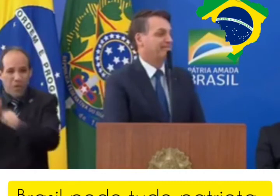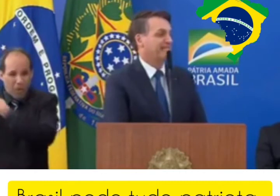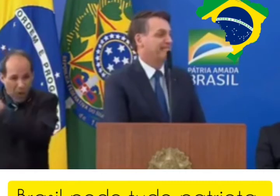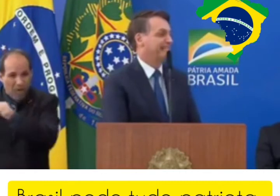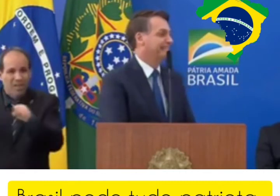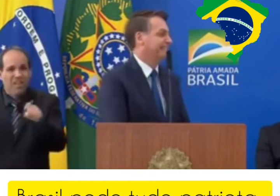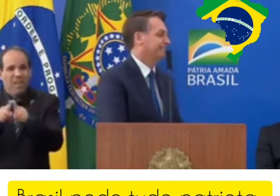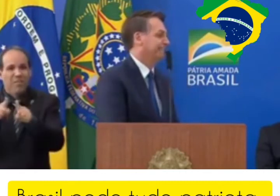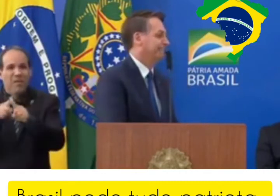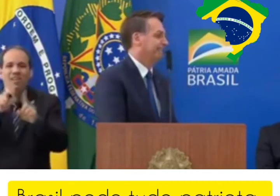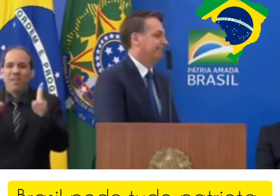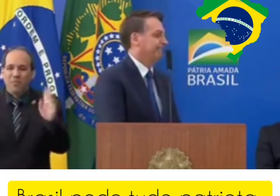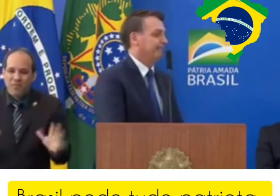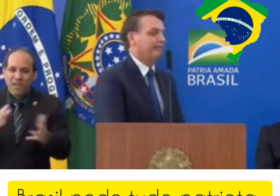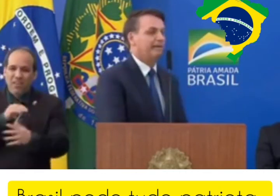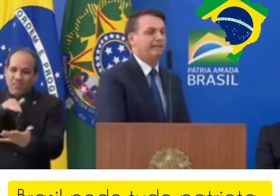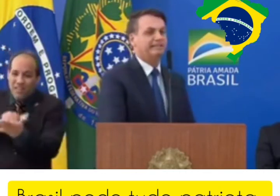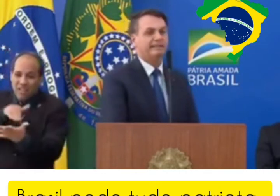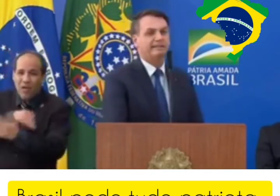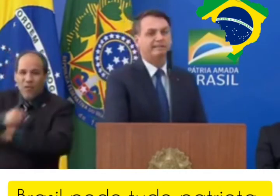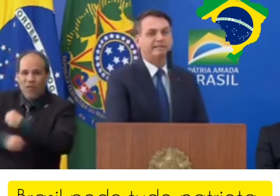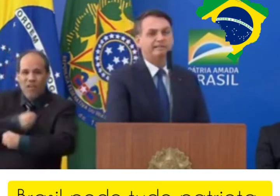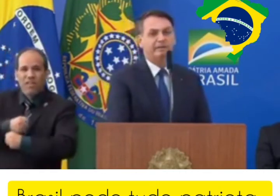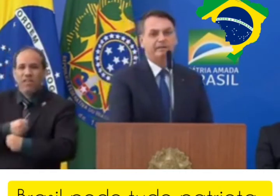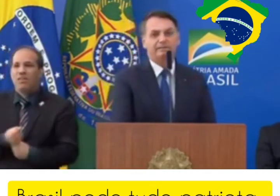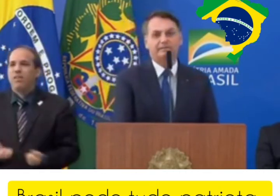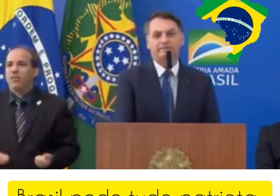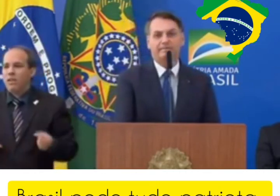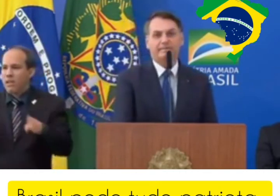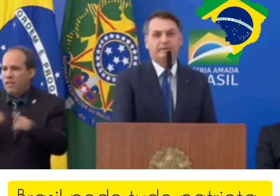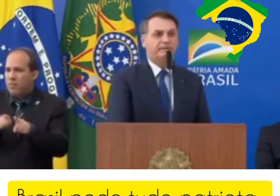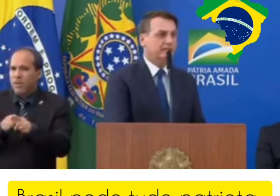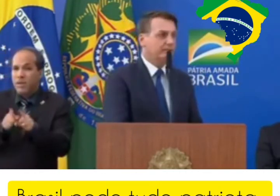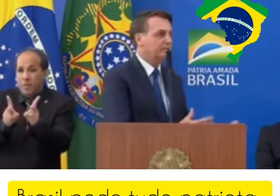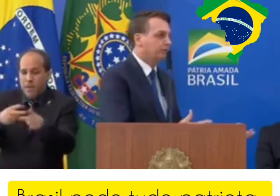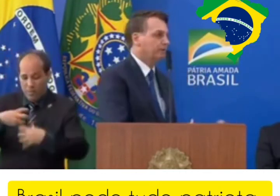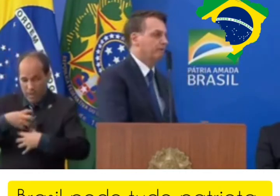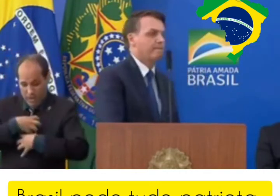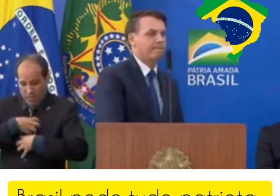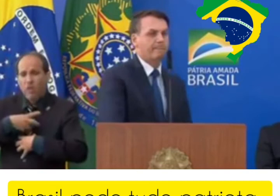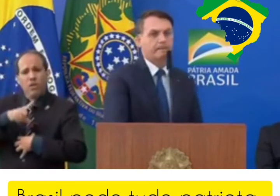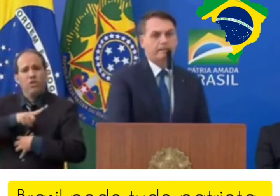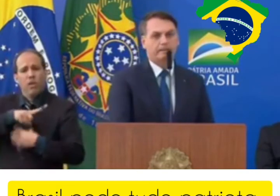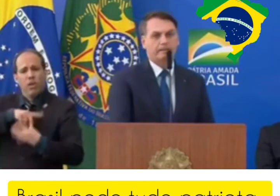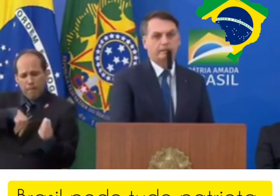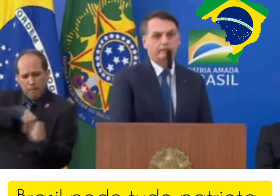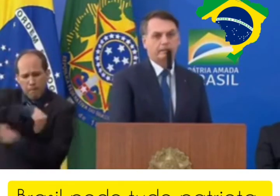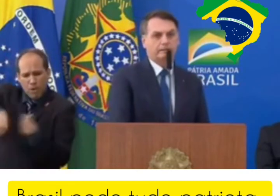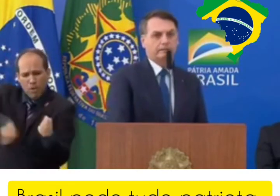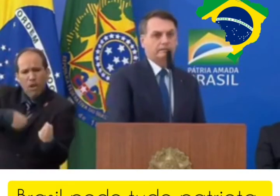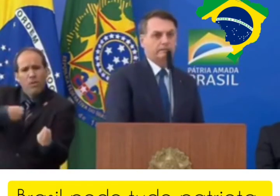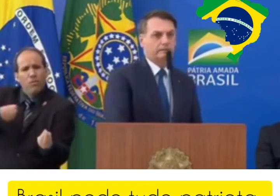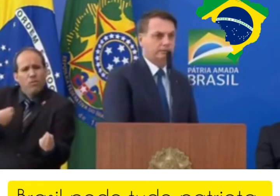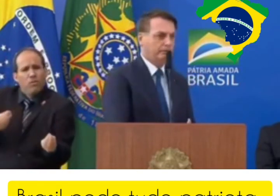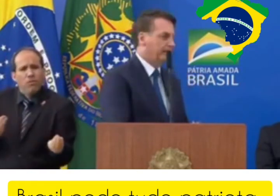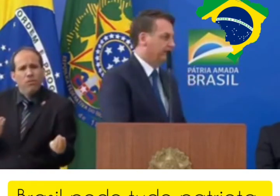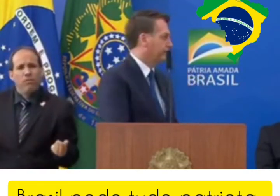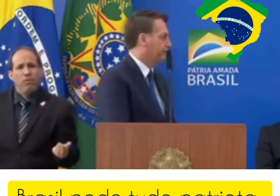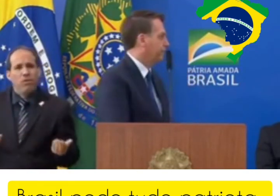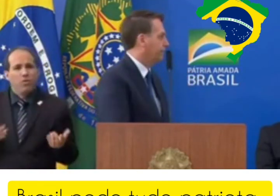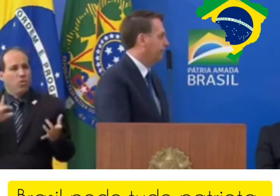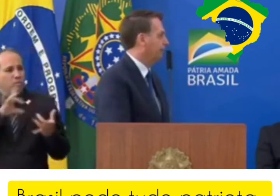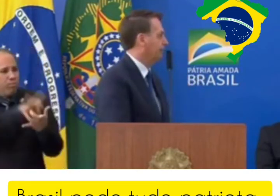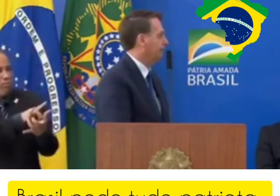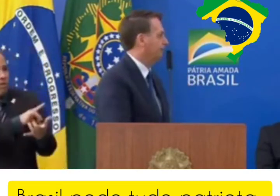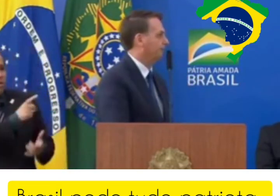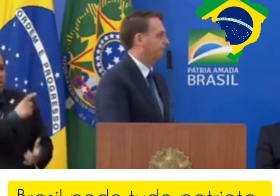ano. E, obviamente, esses sentimentos se misturam com o do